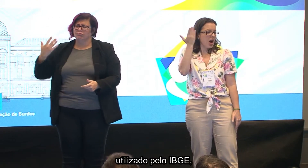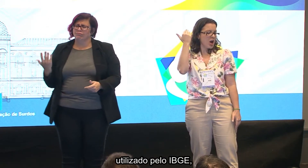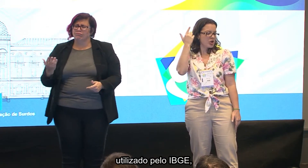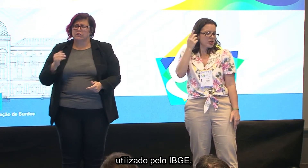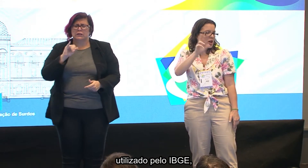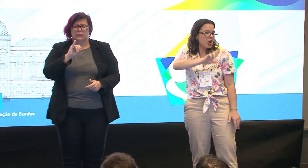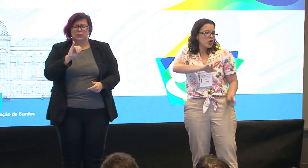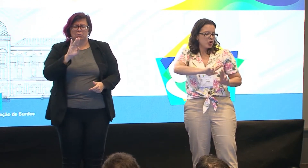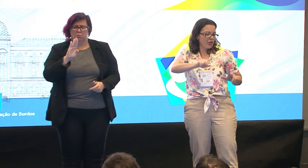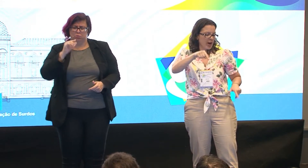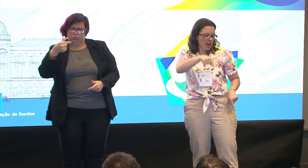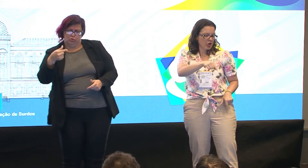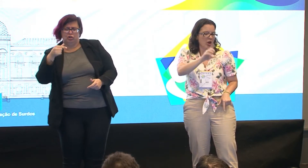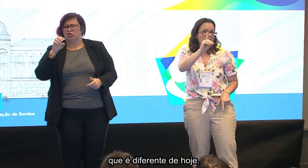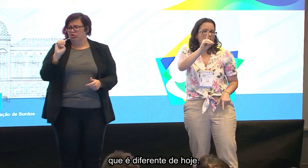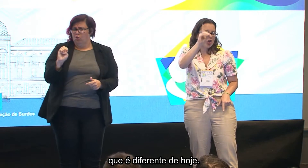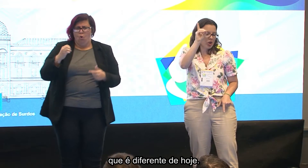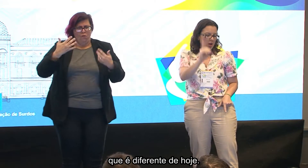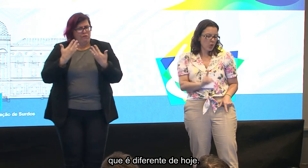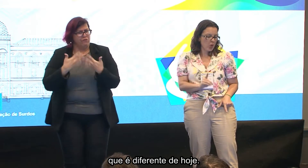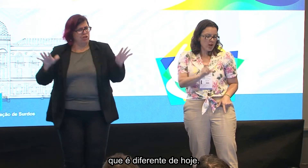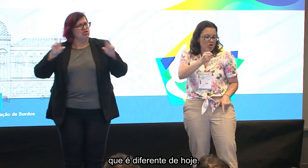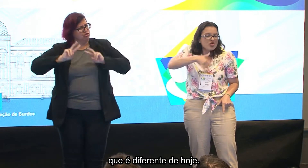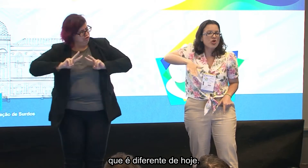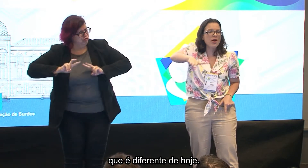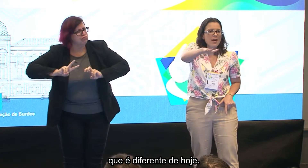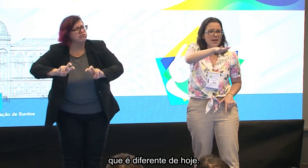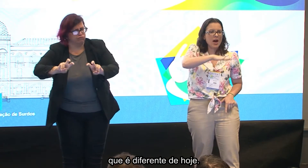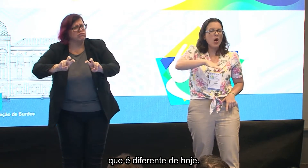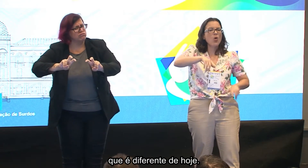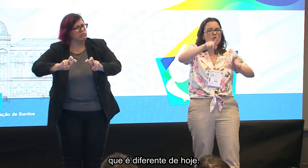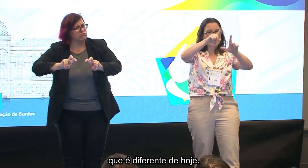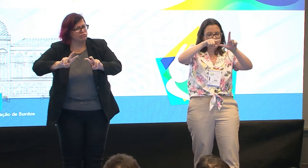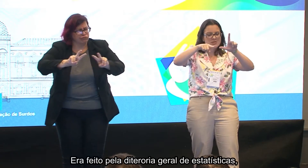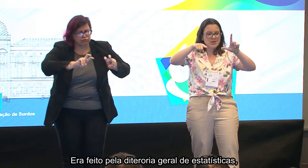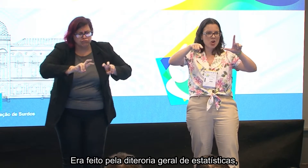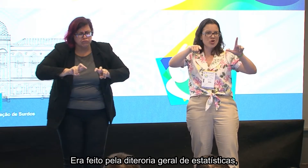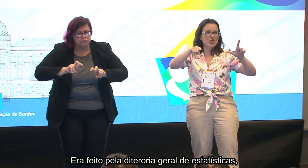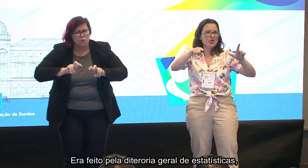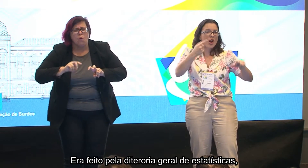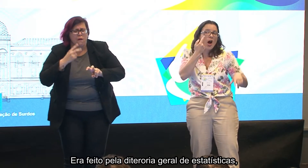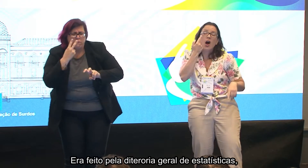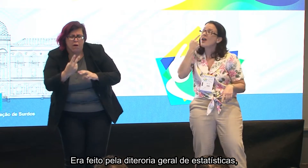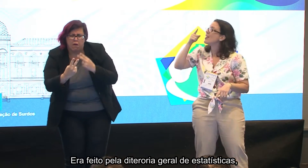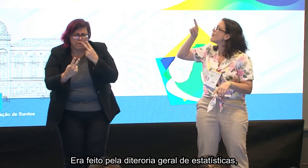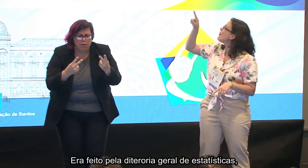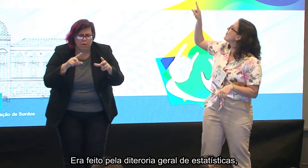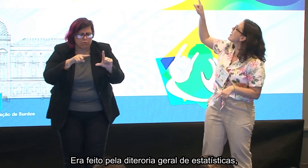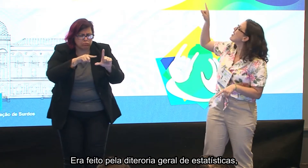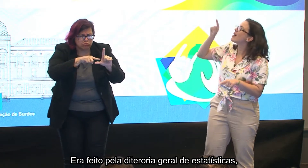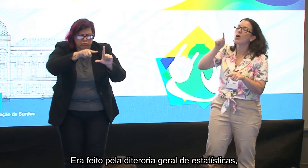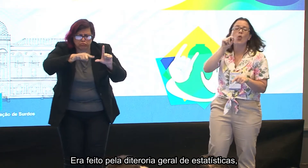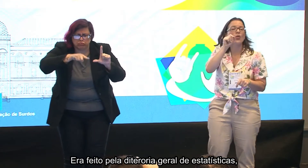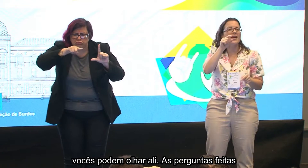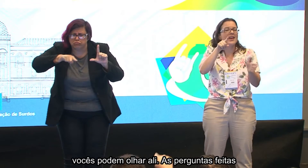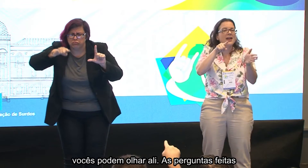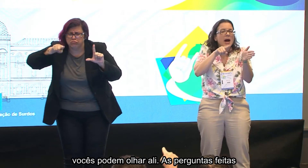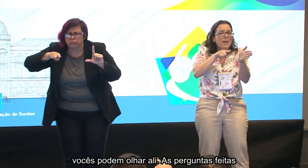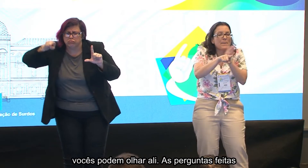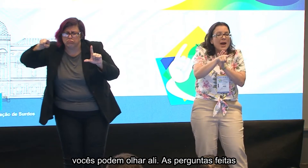IBGE, que é diferente de hoje, que era feito pela Diretoria Geral de Estatísticas. Vocês podem olhar